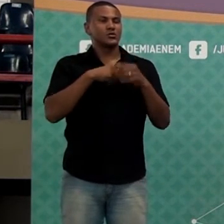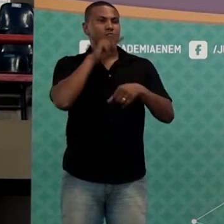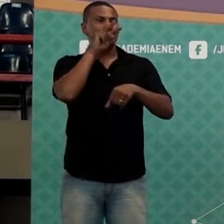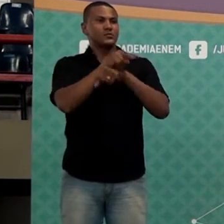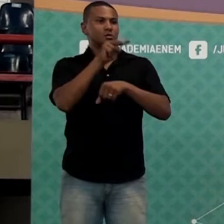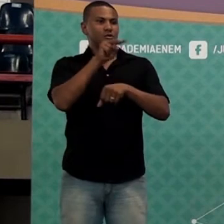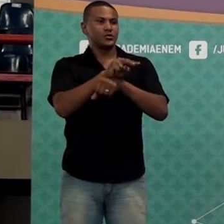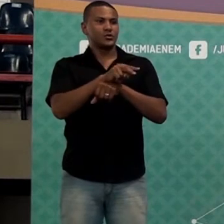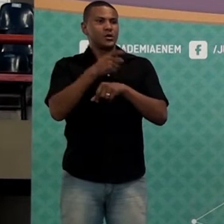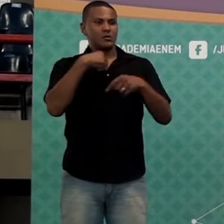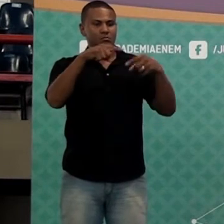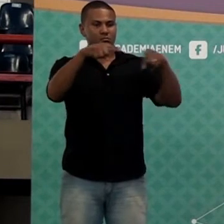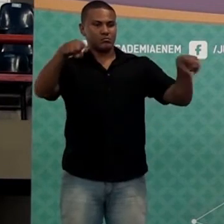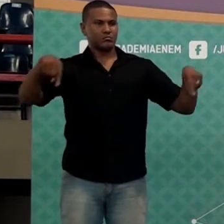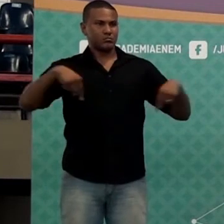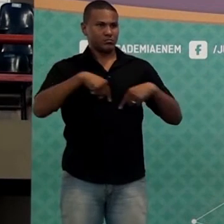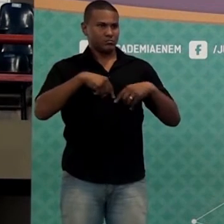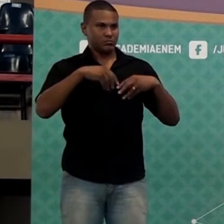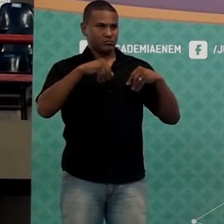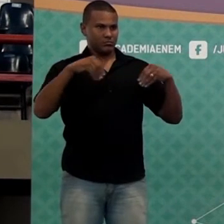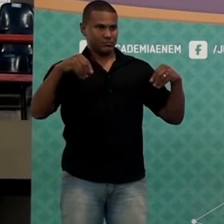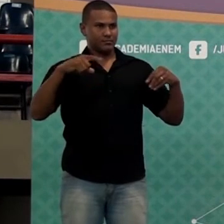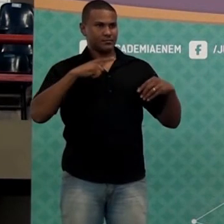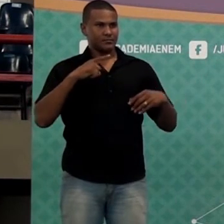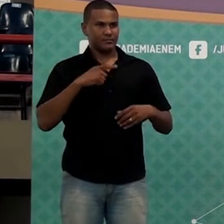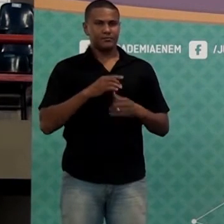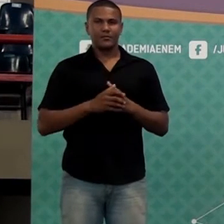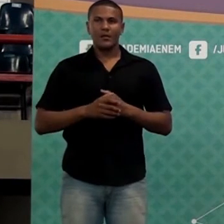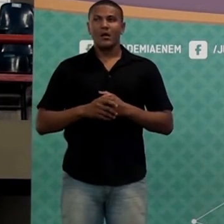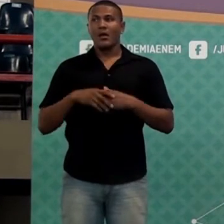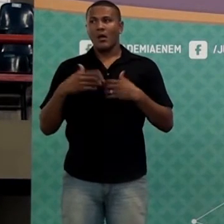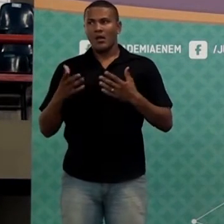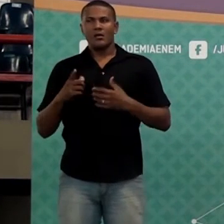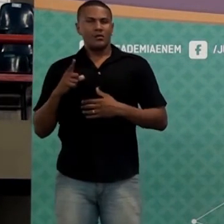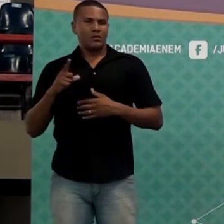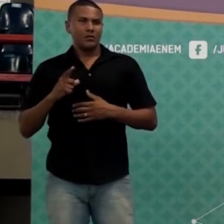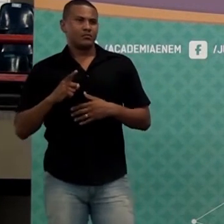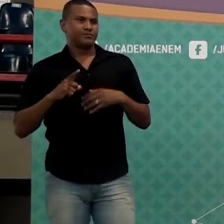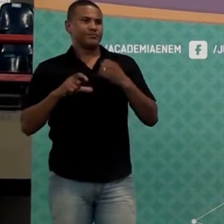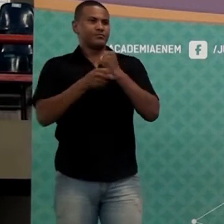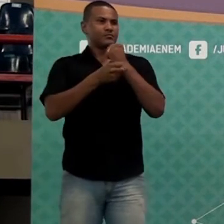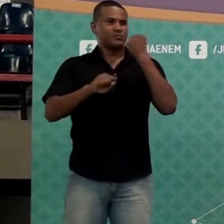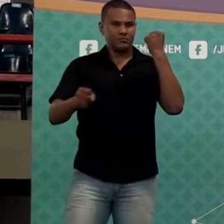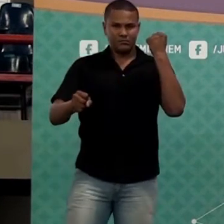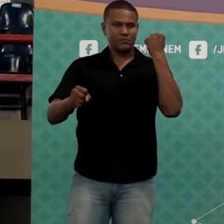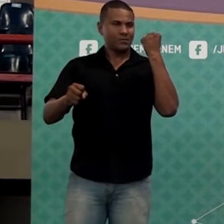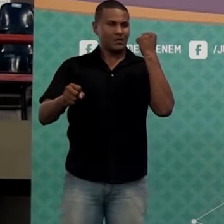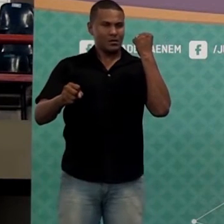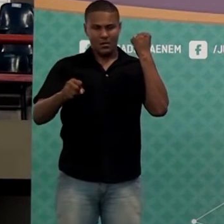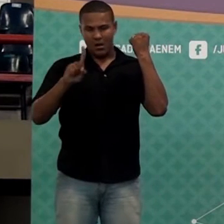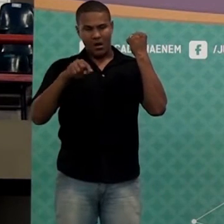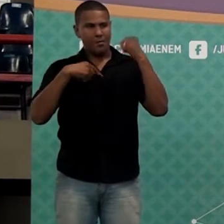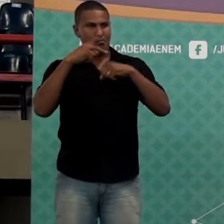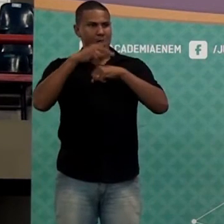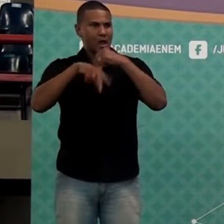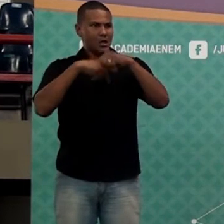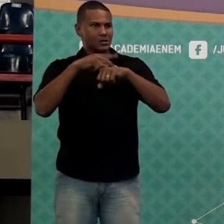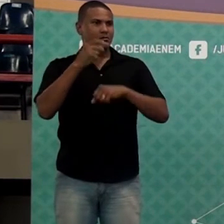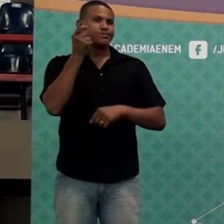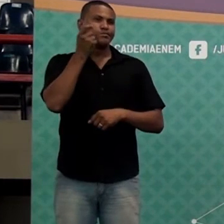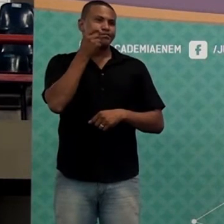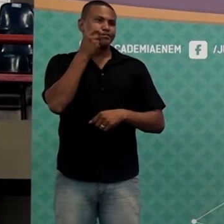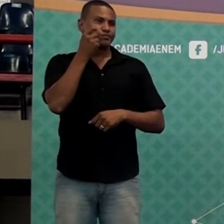Beleza? Todos os países, na sua grande maioria, de teoria, têm um exército. Até a Suíça, que